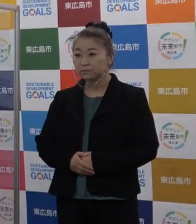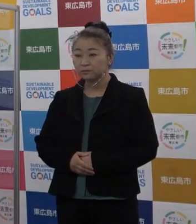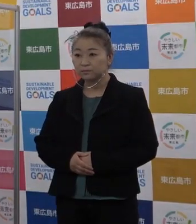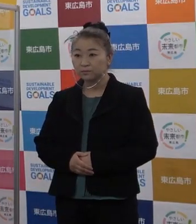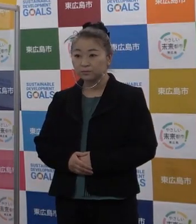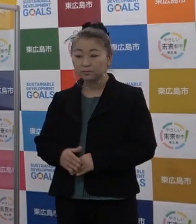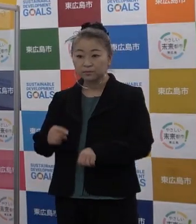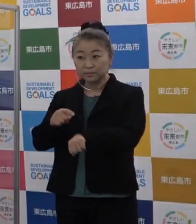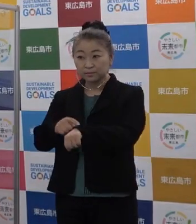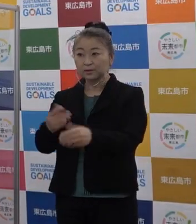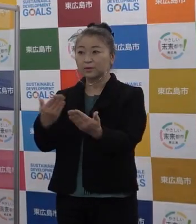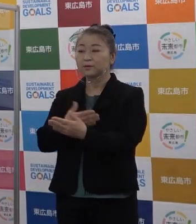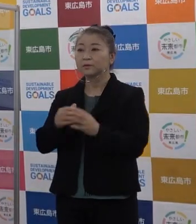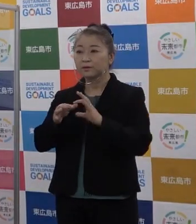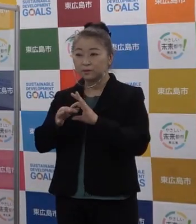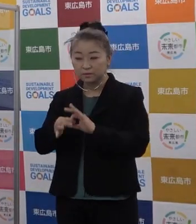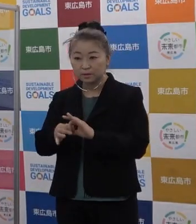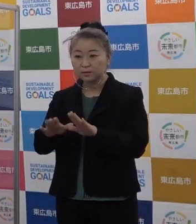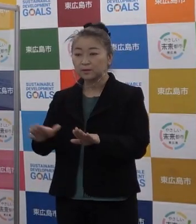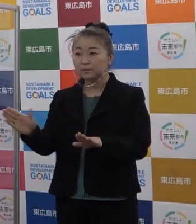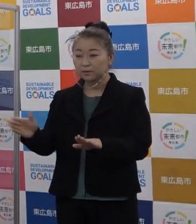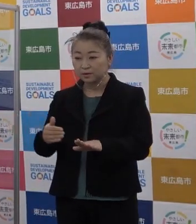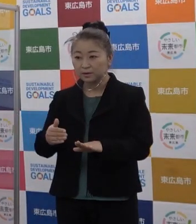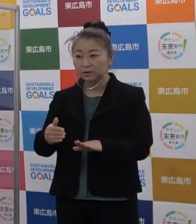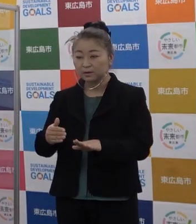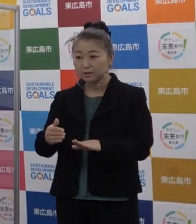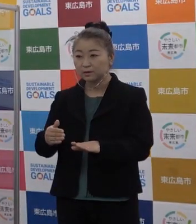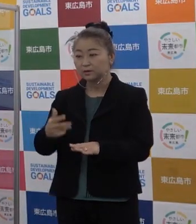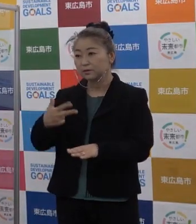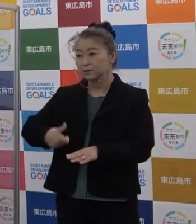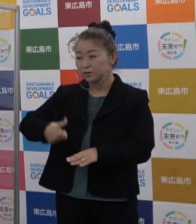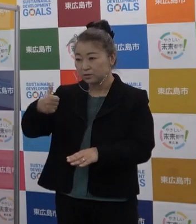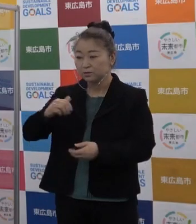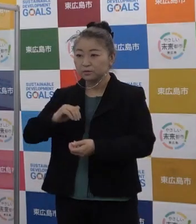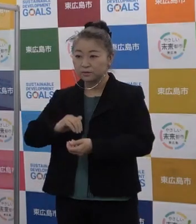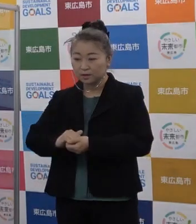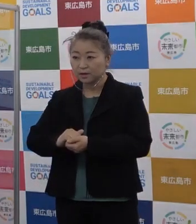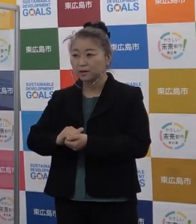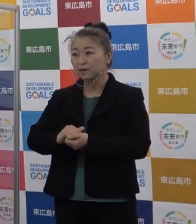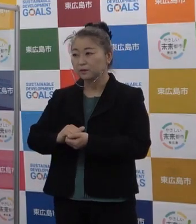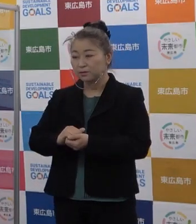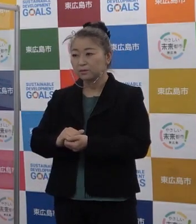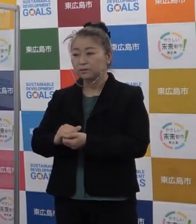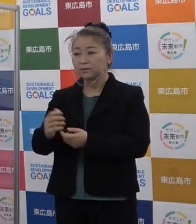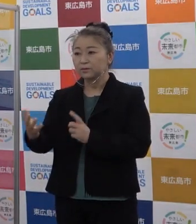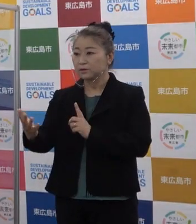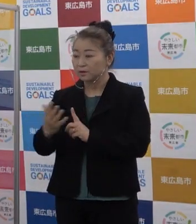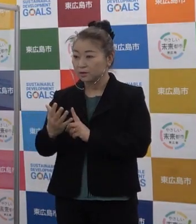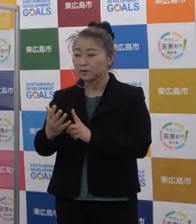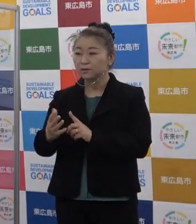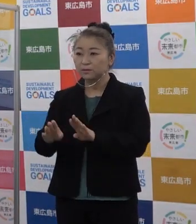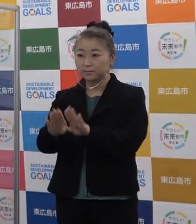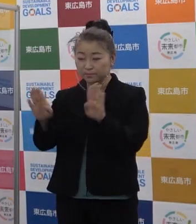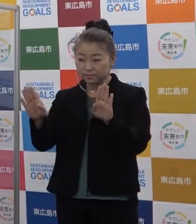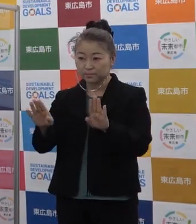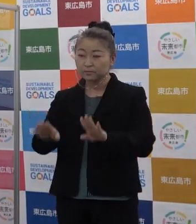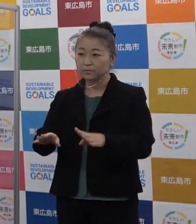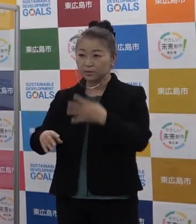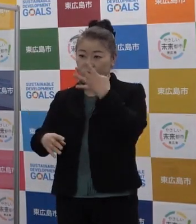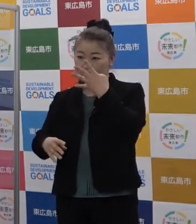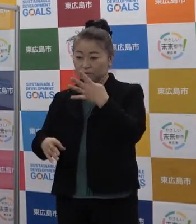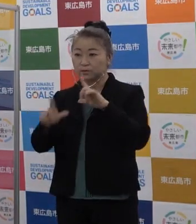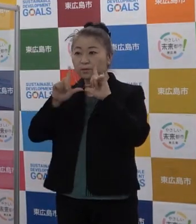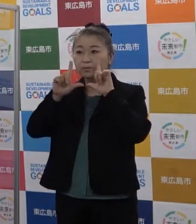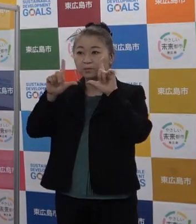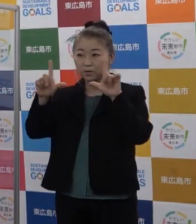ご案内の時刻となりましたので、ただいまから市長定例記者会見を行います。本日は4件について発表